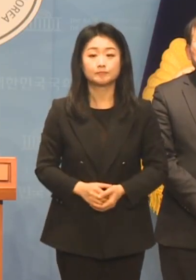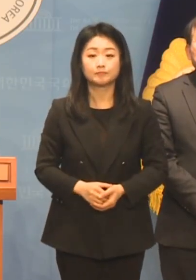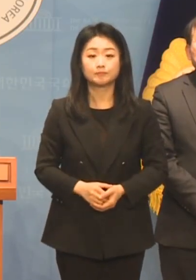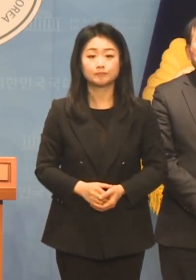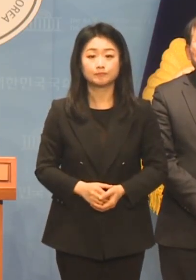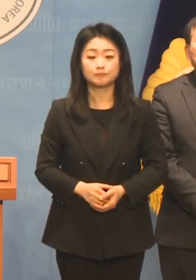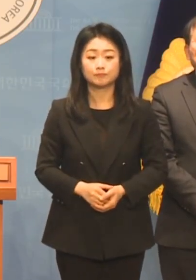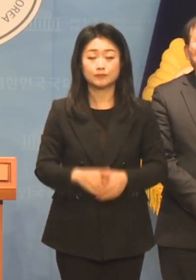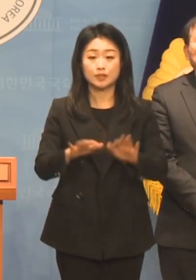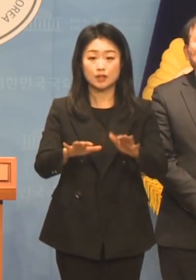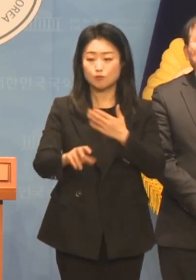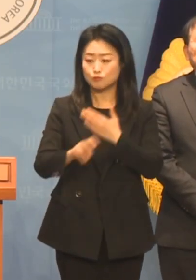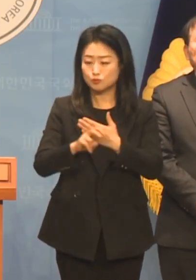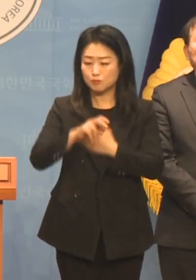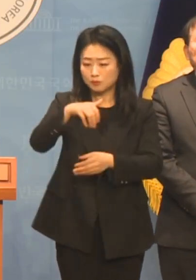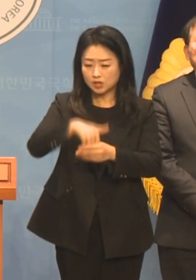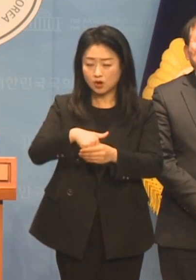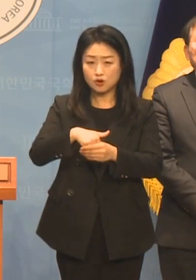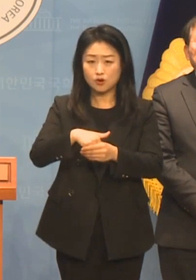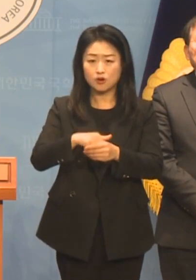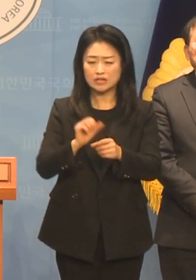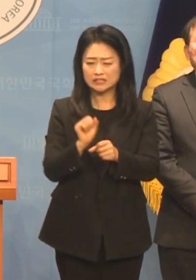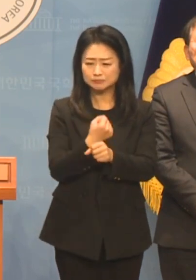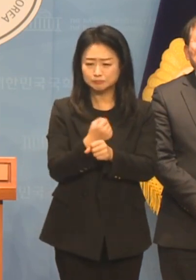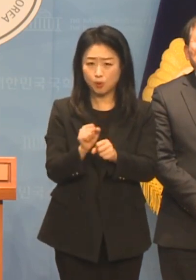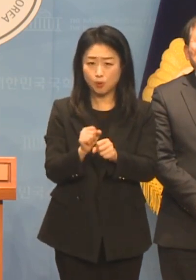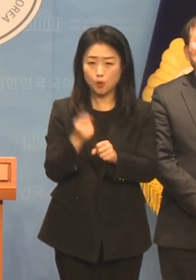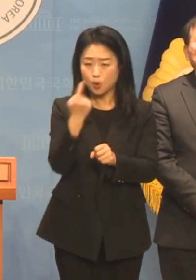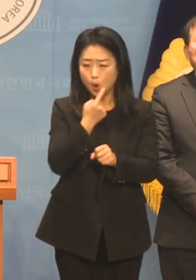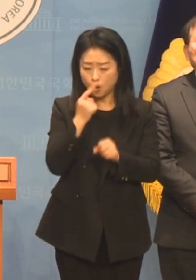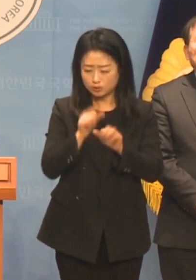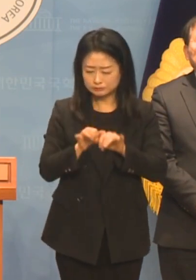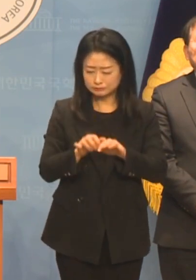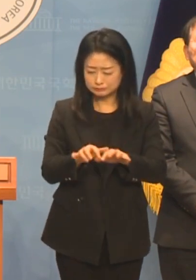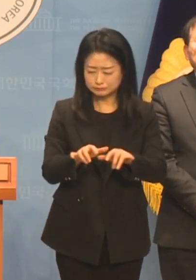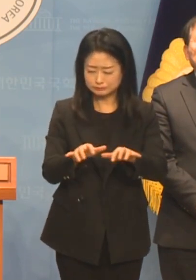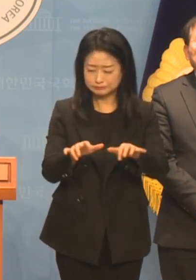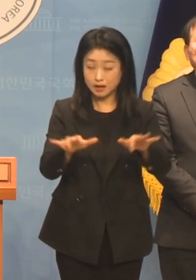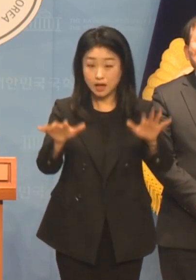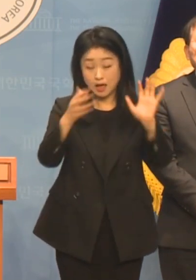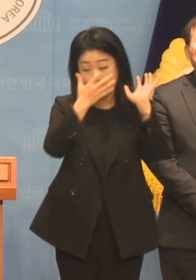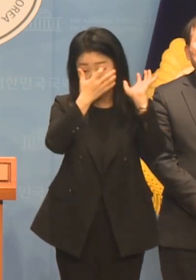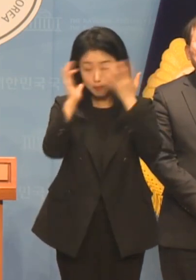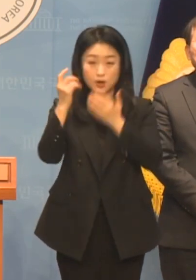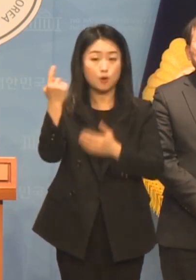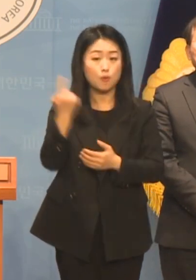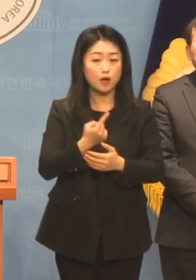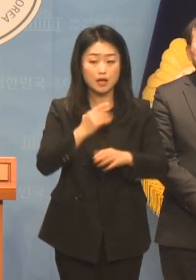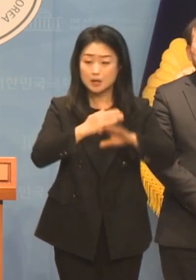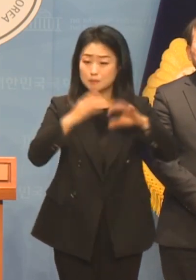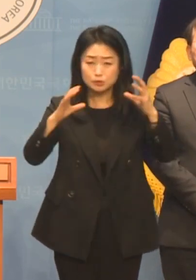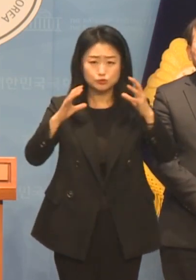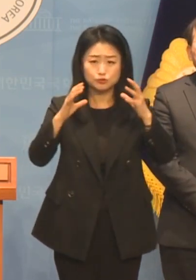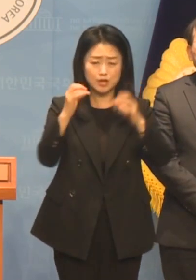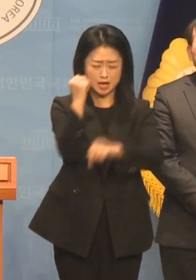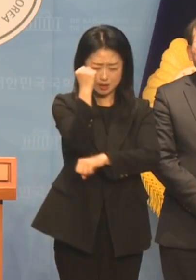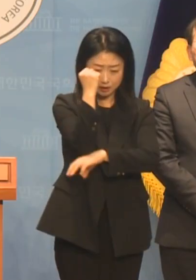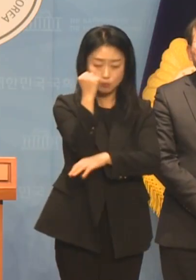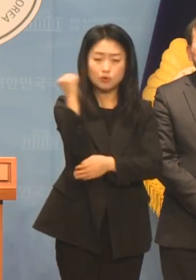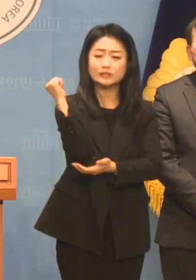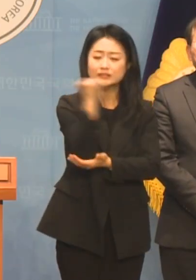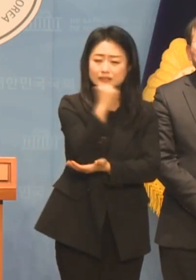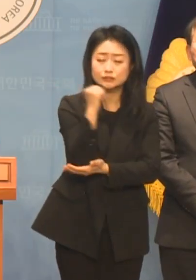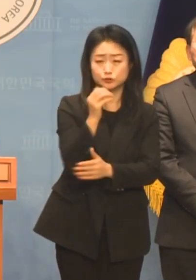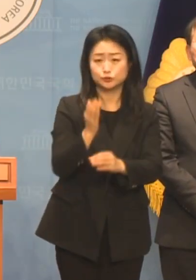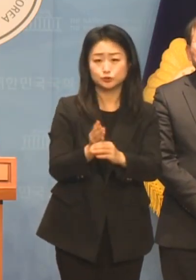특히 부정선거 음모론은 독보서처럼 번지며 우리 사회를 혼란에 빠뜨리고 민주주의의 본질을 훼손하고